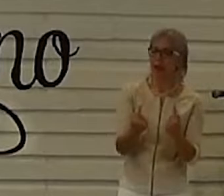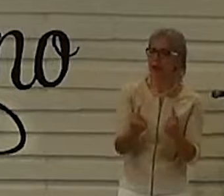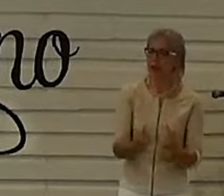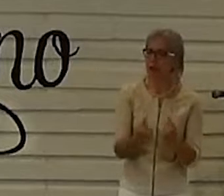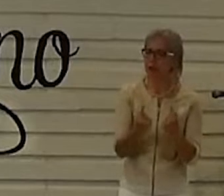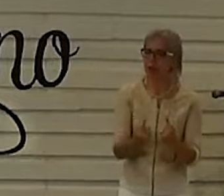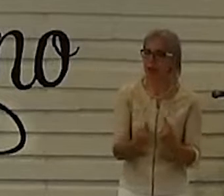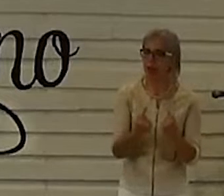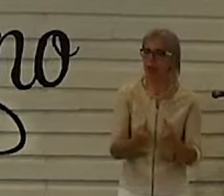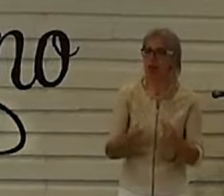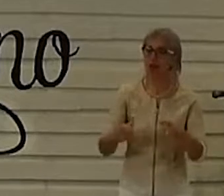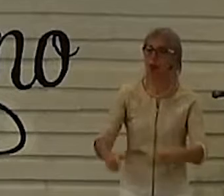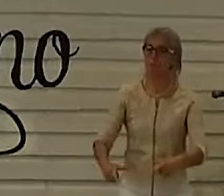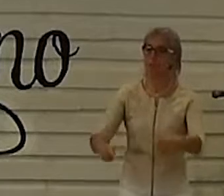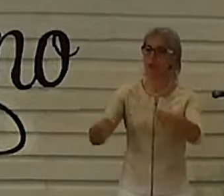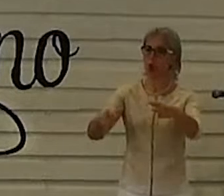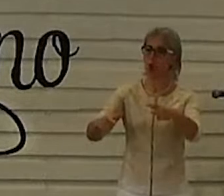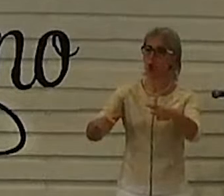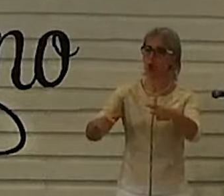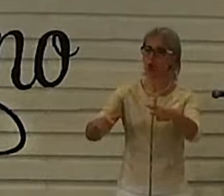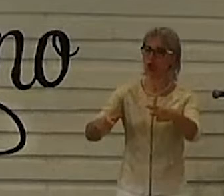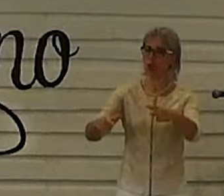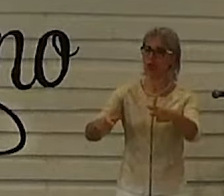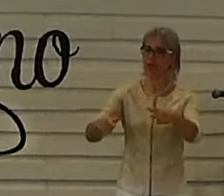donna poco di buono.